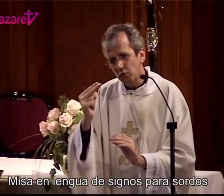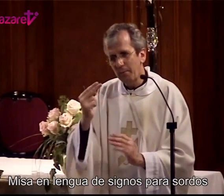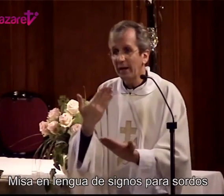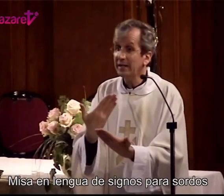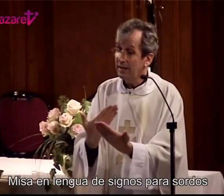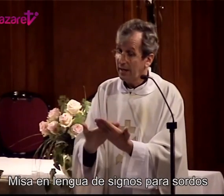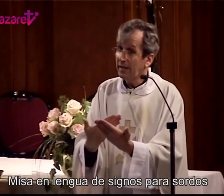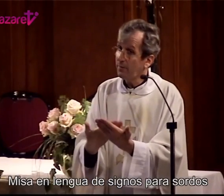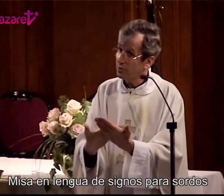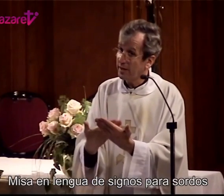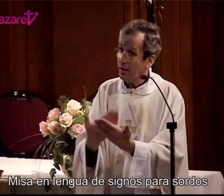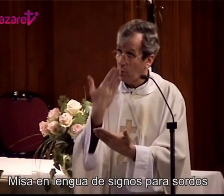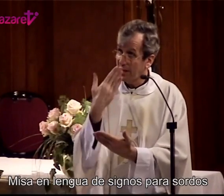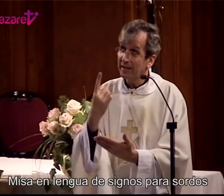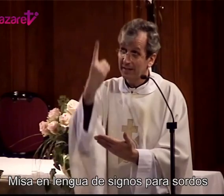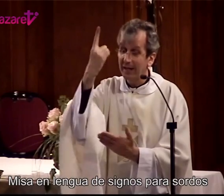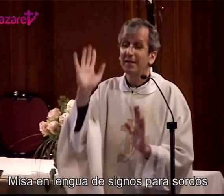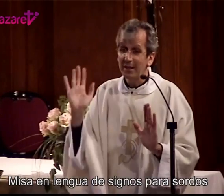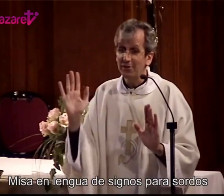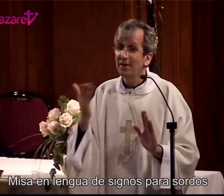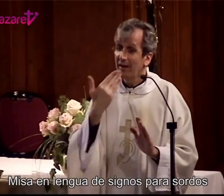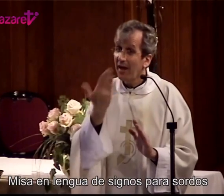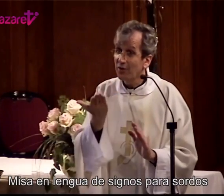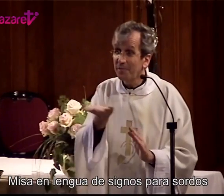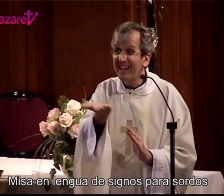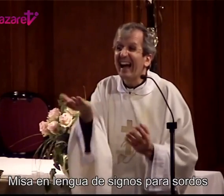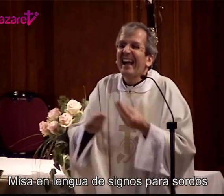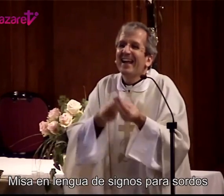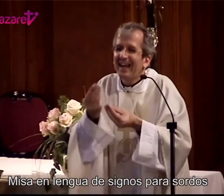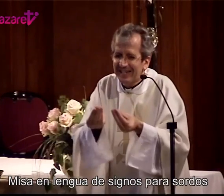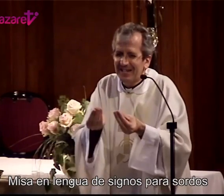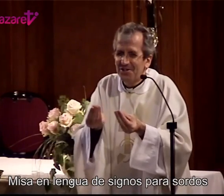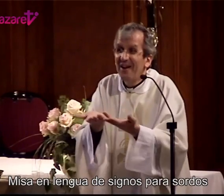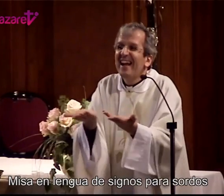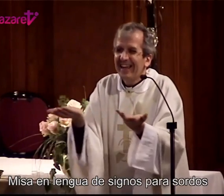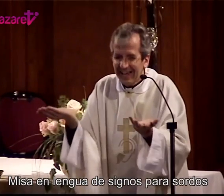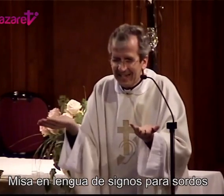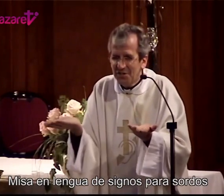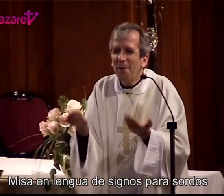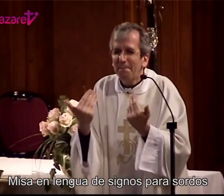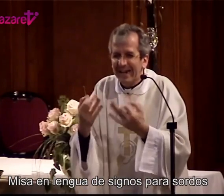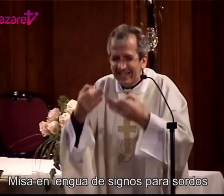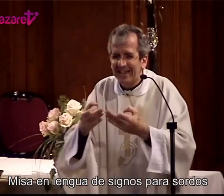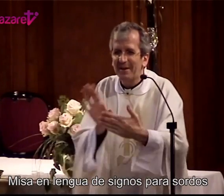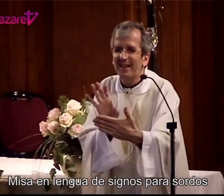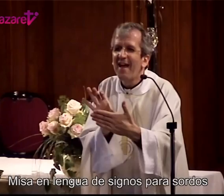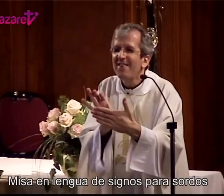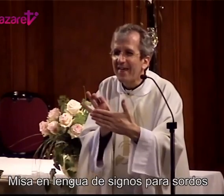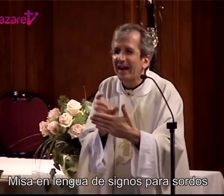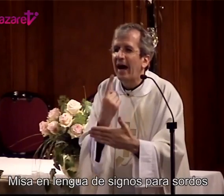cumplirlas y tenemos que dar cuentas delante de Dios. Él nos pedirá, ¿qué has hecho? ¿Qué has hecho para estar de verdad cerca,